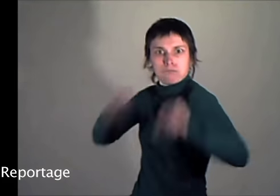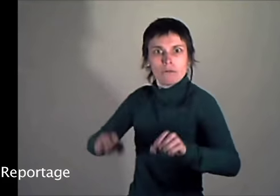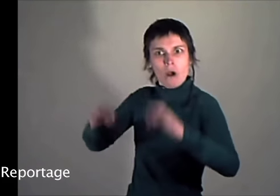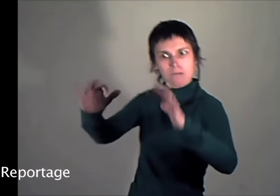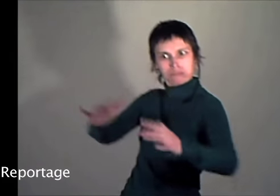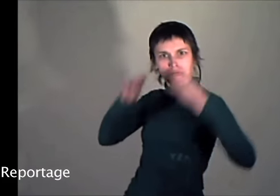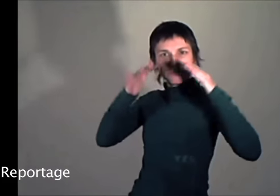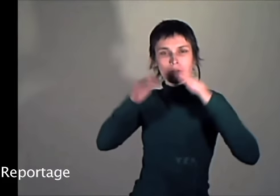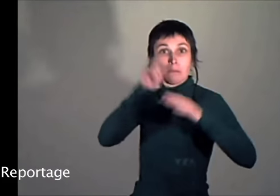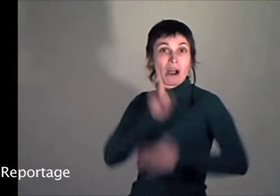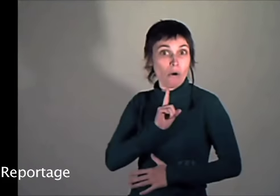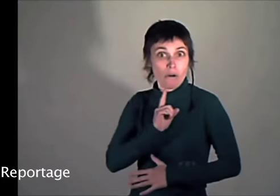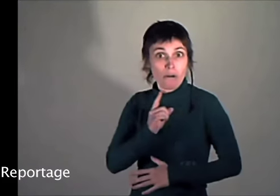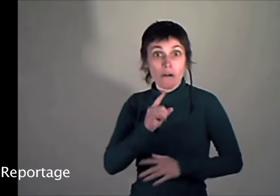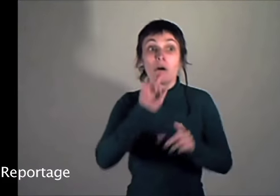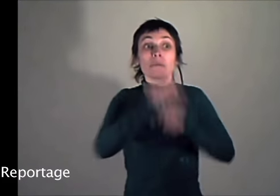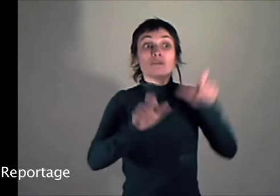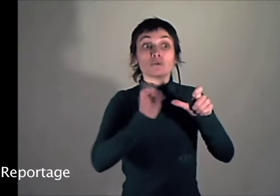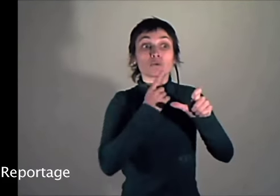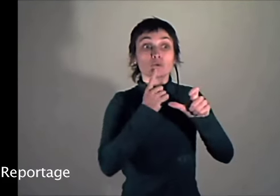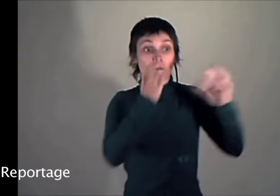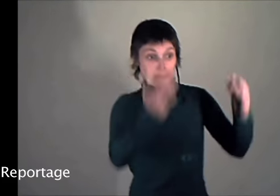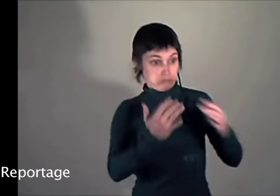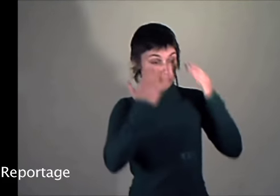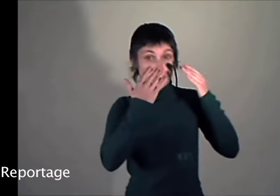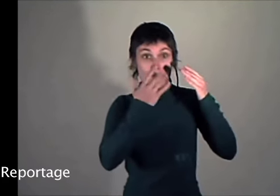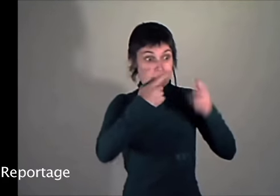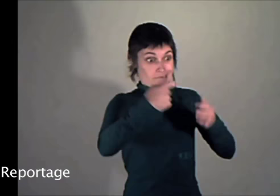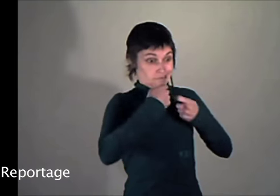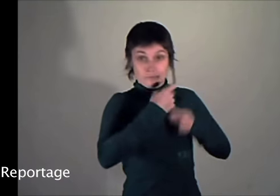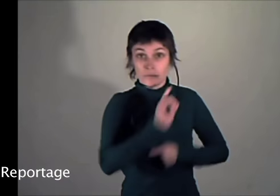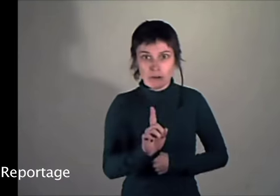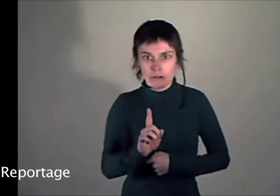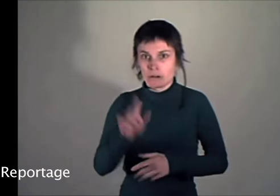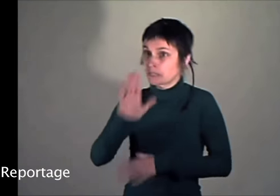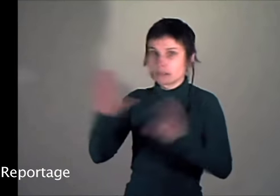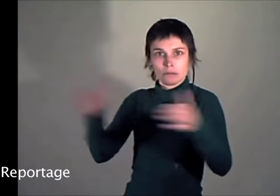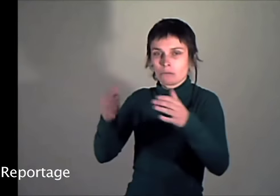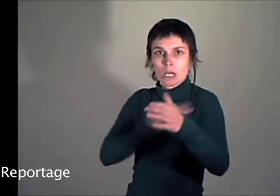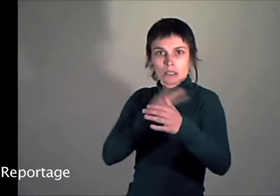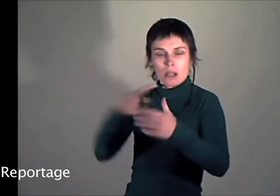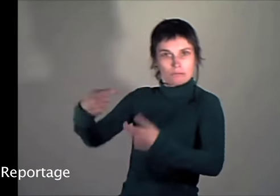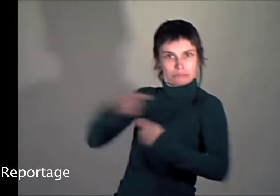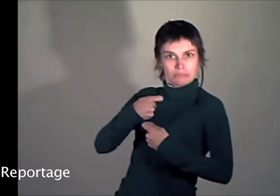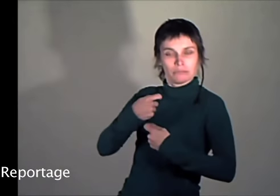à parler. C'est le monde médical qui influence les parents, quoi. Ça, il faut le dire, parce